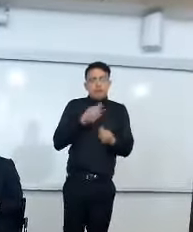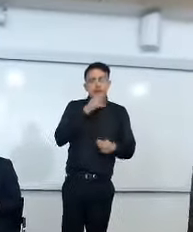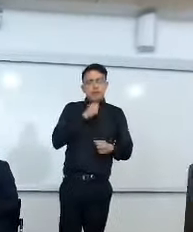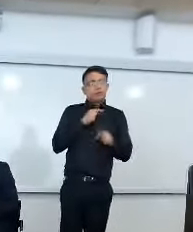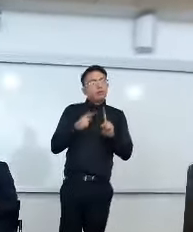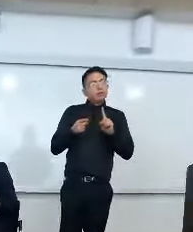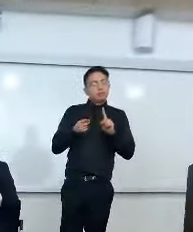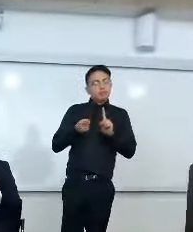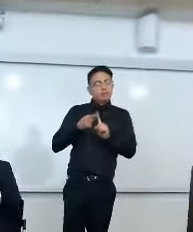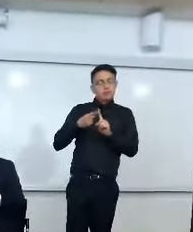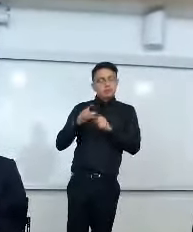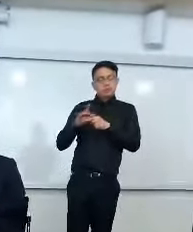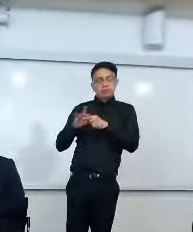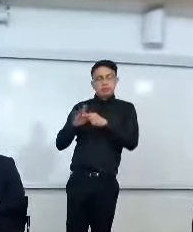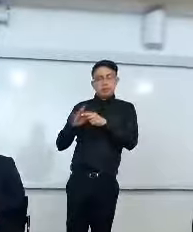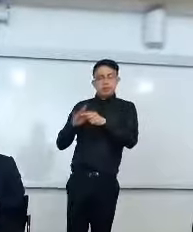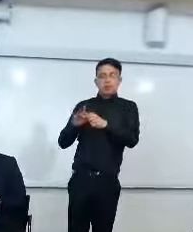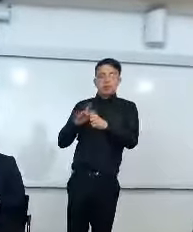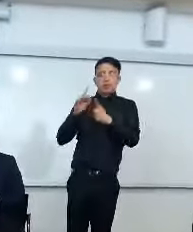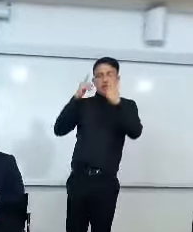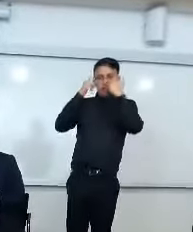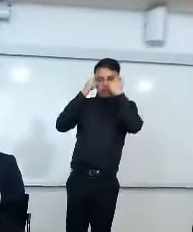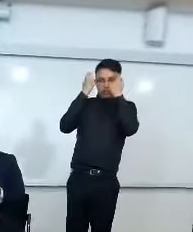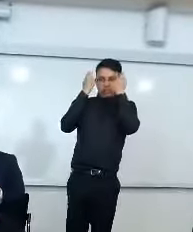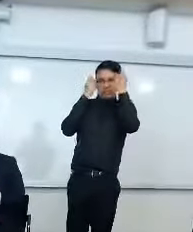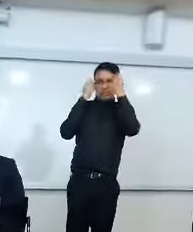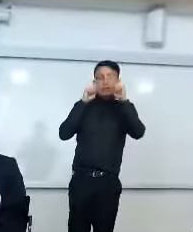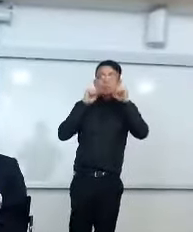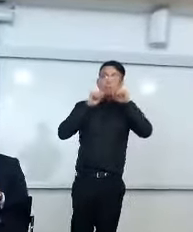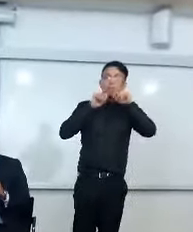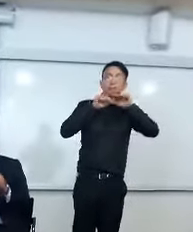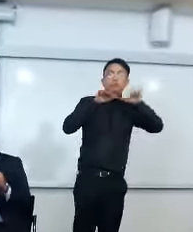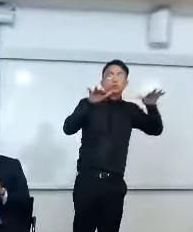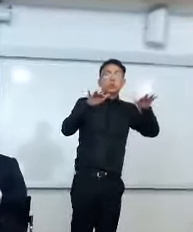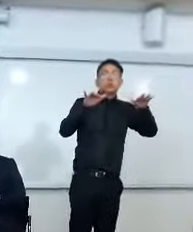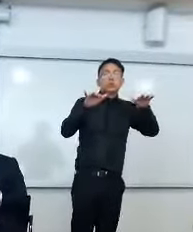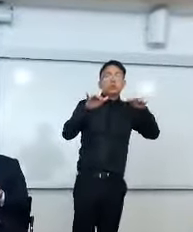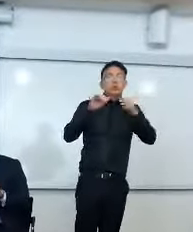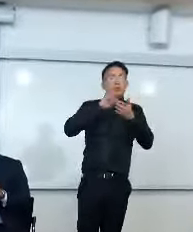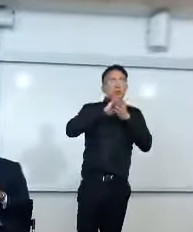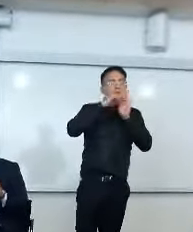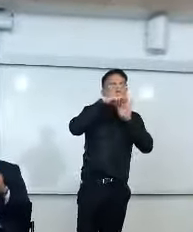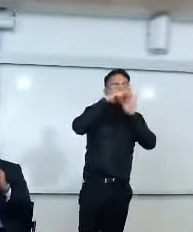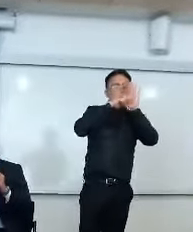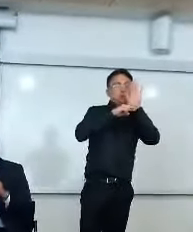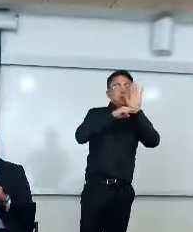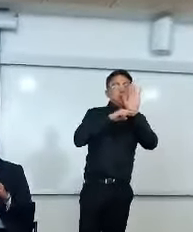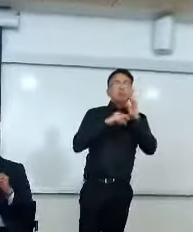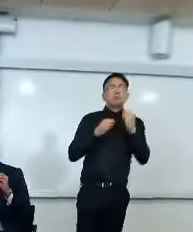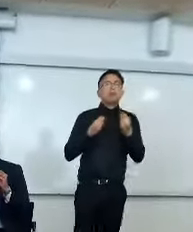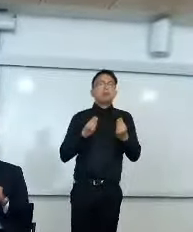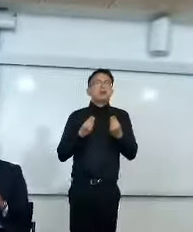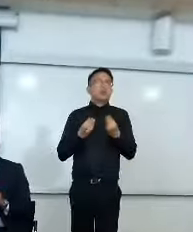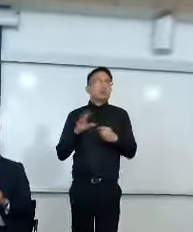de implementación, vendrá todo un plan de estrategia de difusión de la resolución para que, digamos,